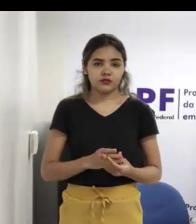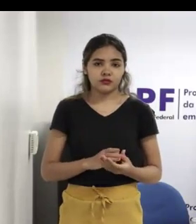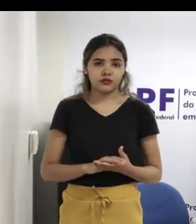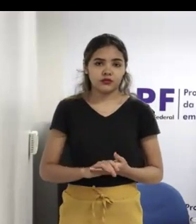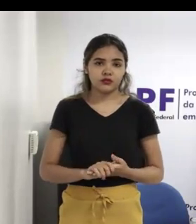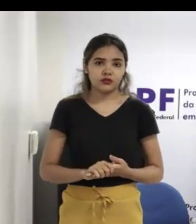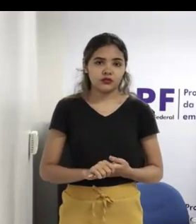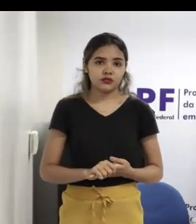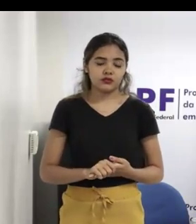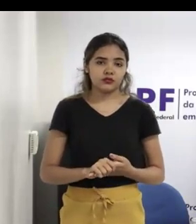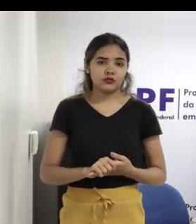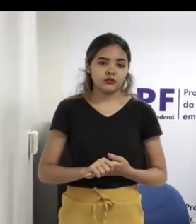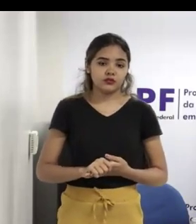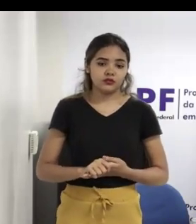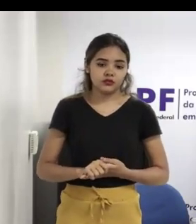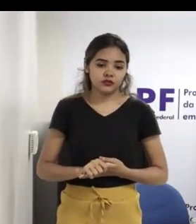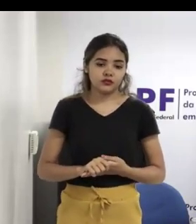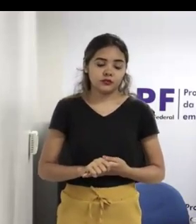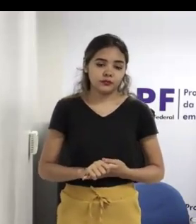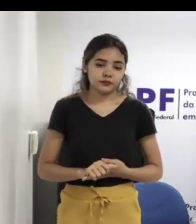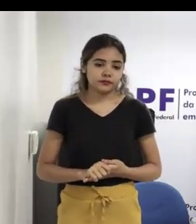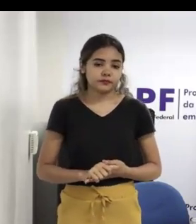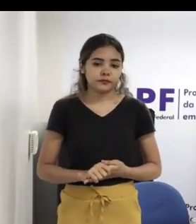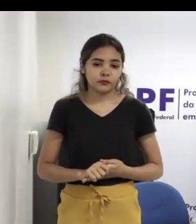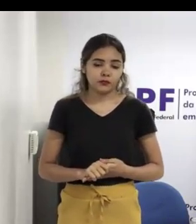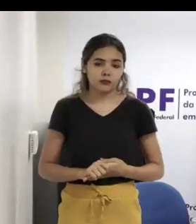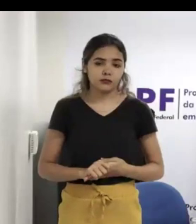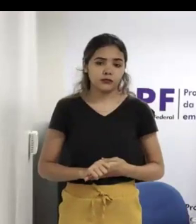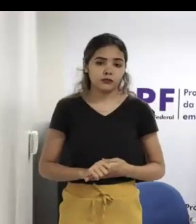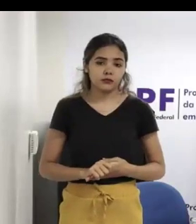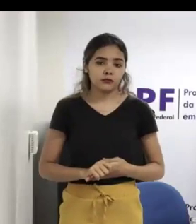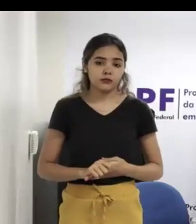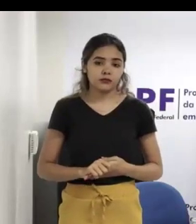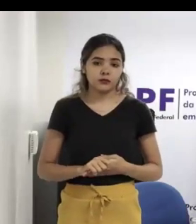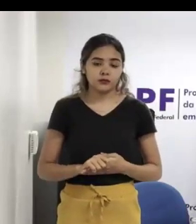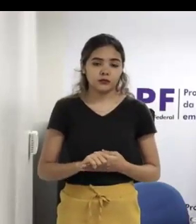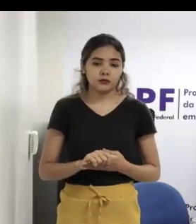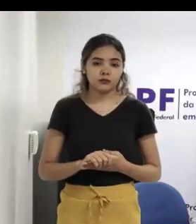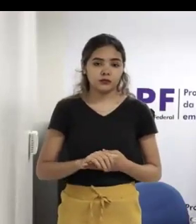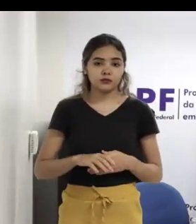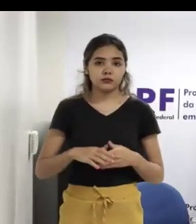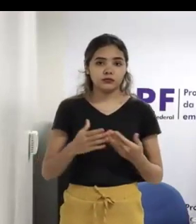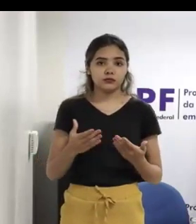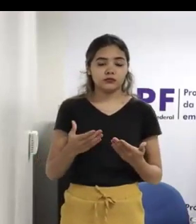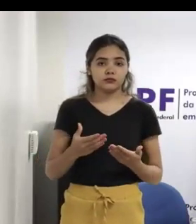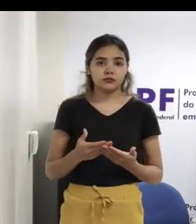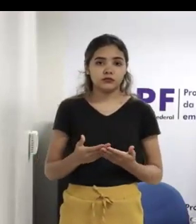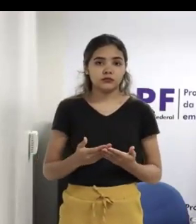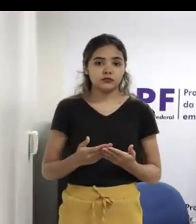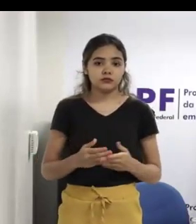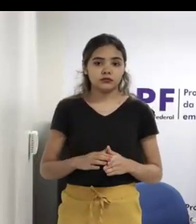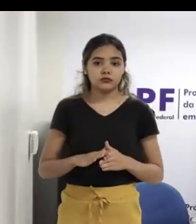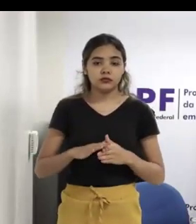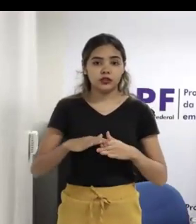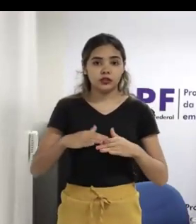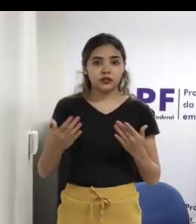porta e tá tá acontecendo o qu aí tá acontecendo o qu a Mas a partir do momento que todas as pessoas repito que são gestores que tem